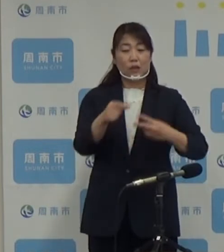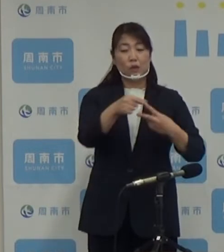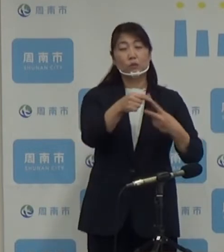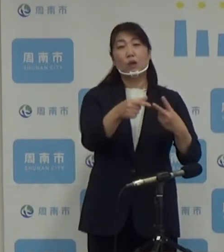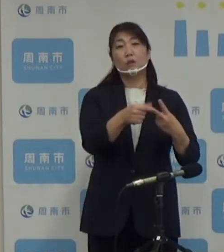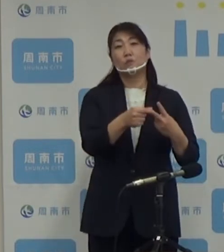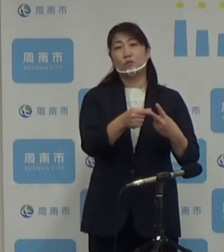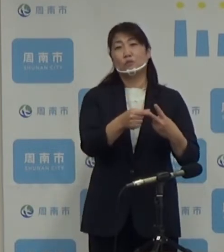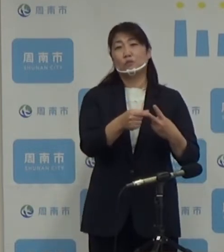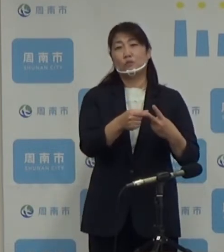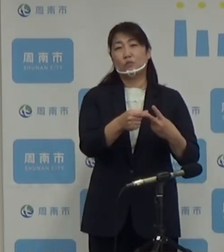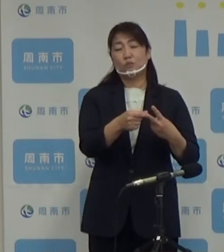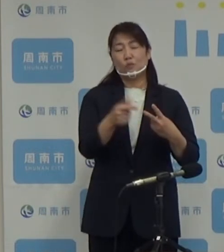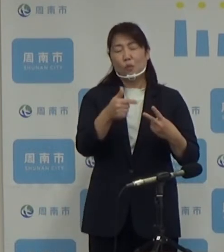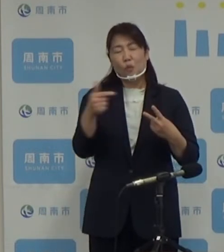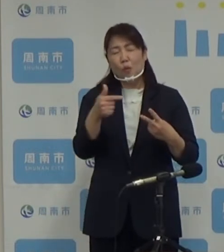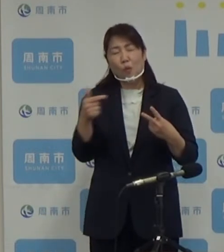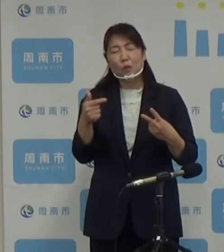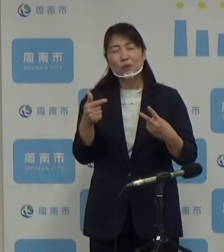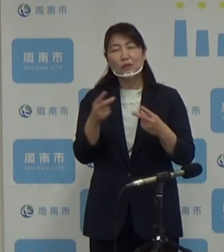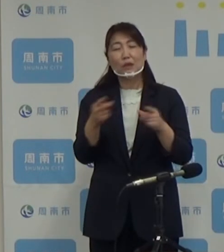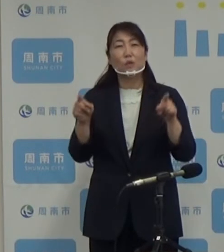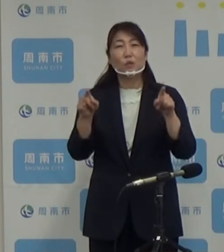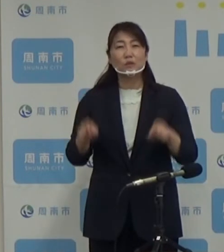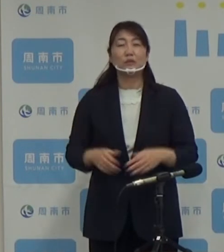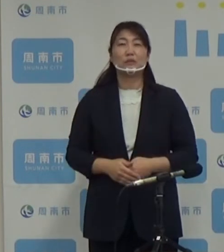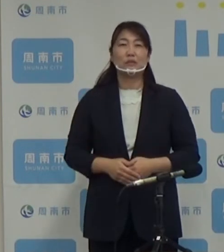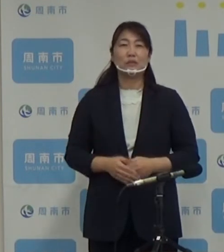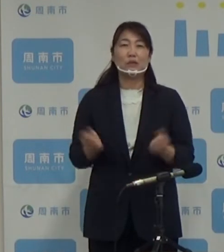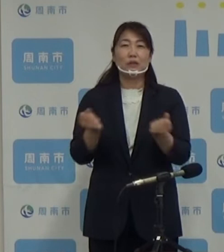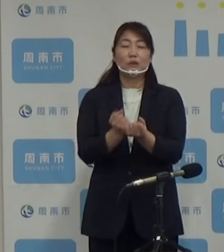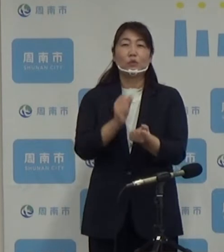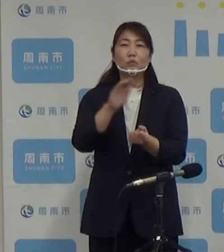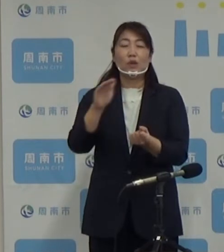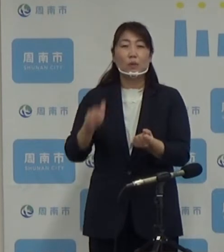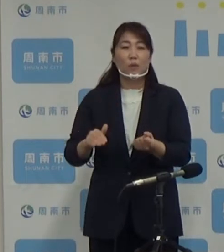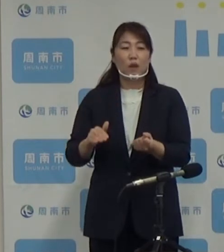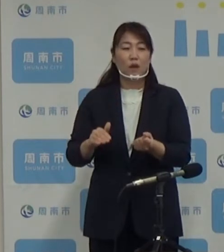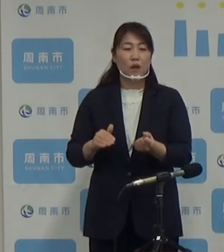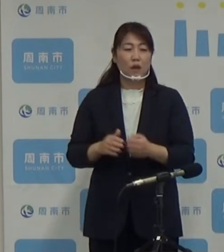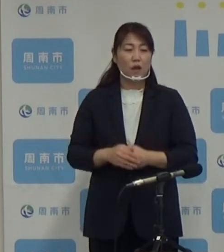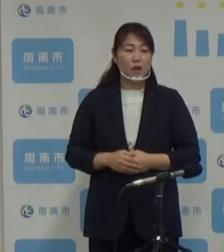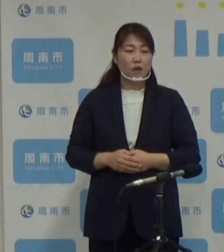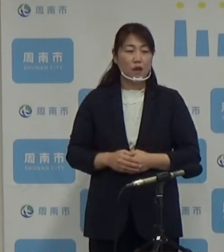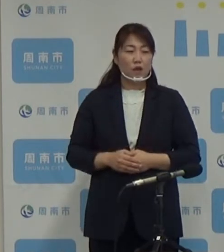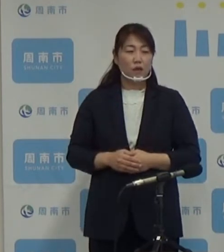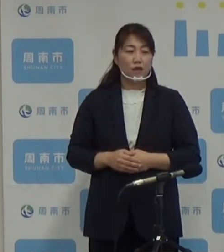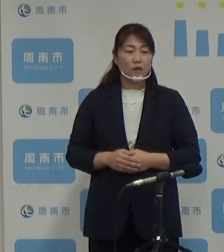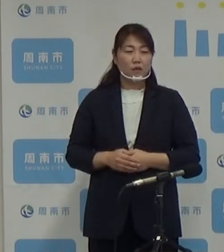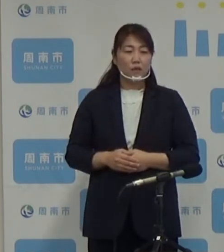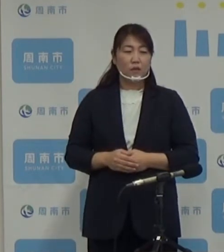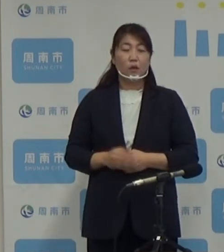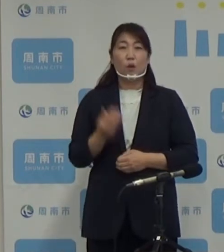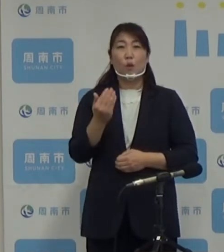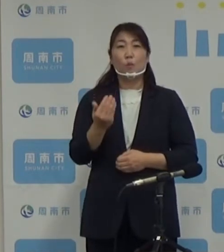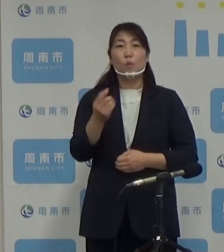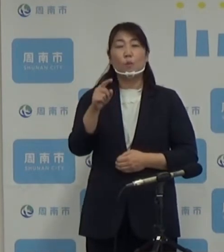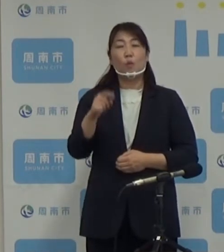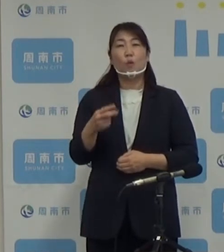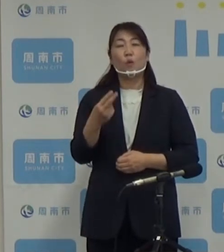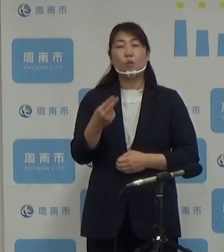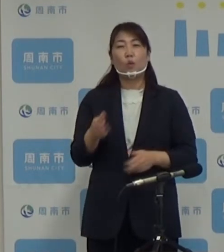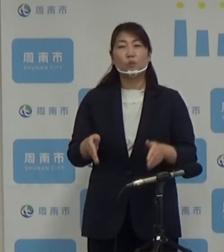大きな事業の一つ徳山ポートビル緑地相性石碑の除幕を